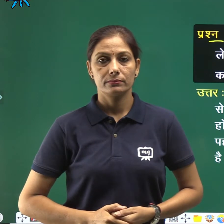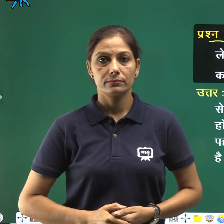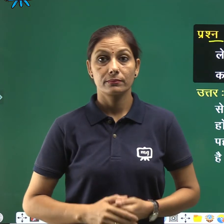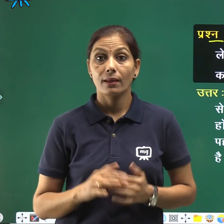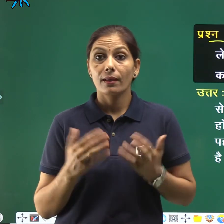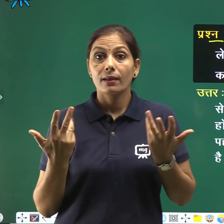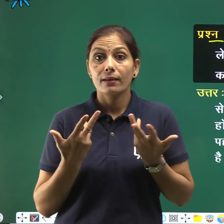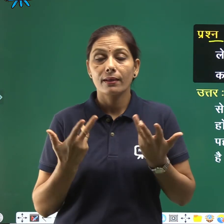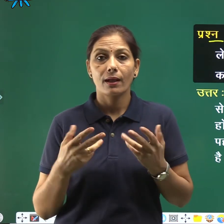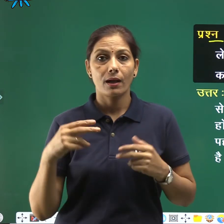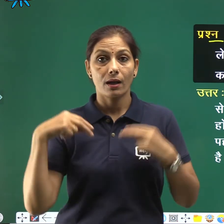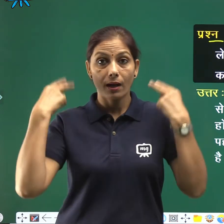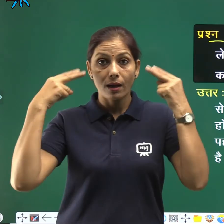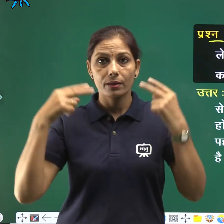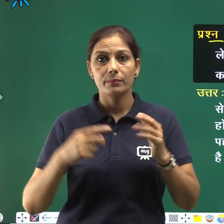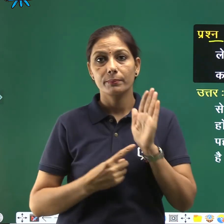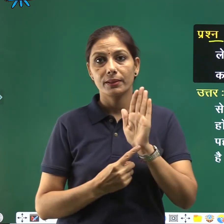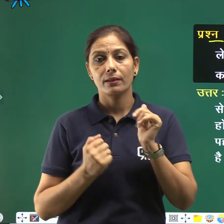क्या कारण बताए हैं।